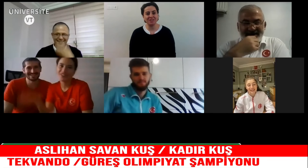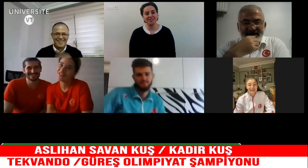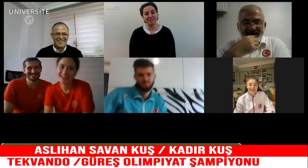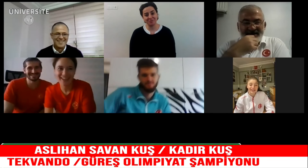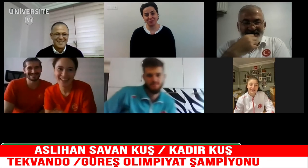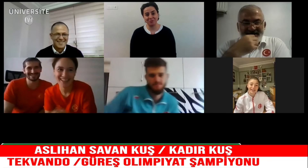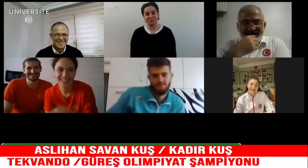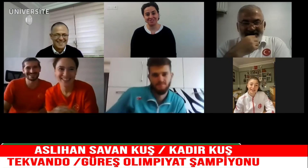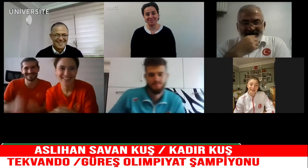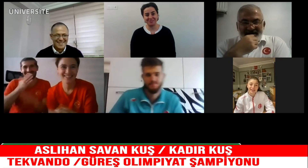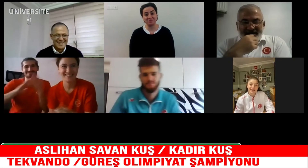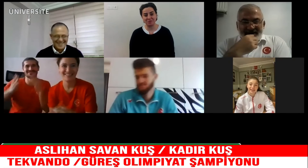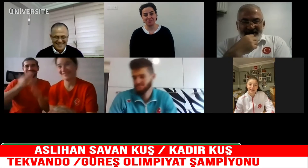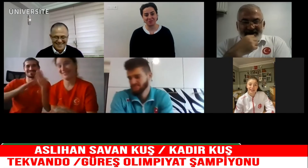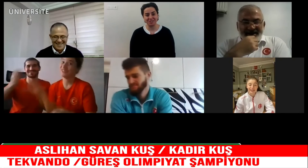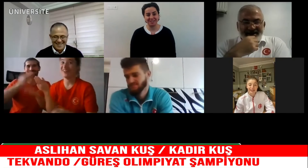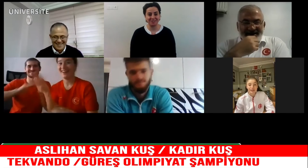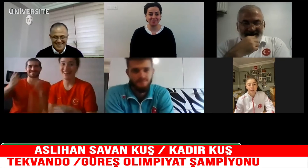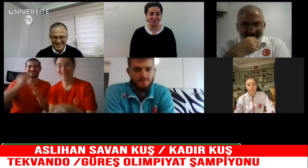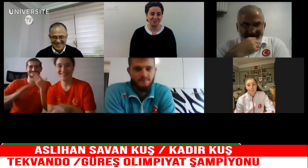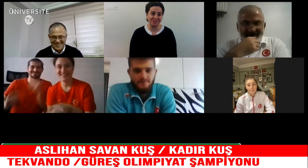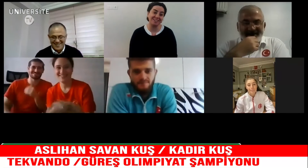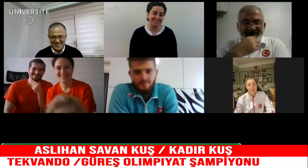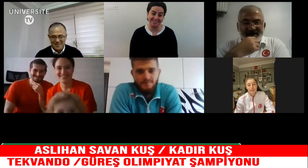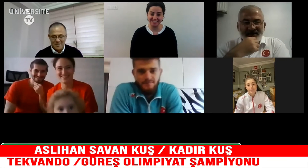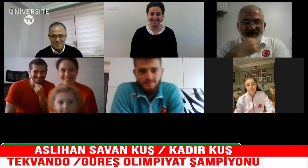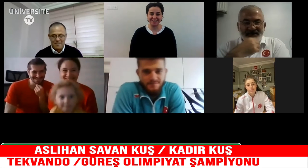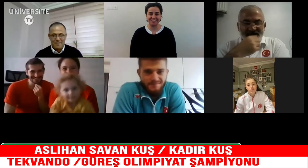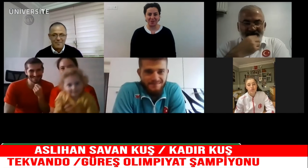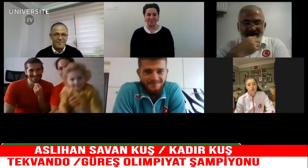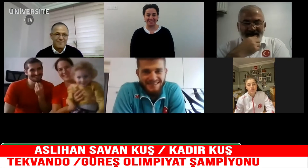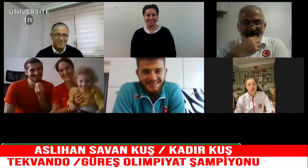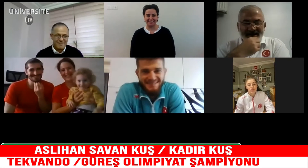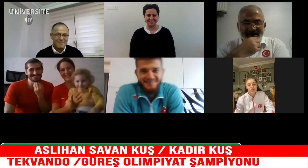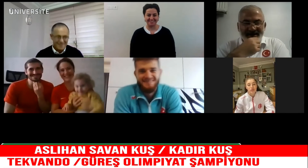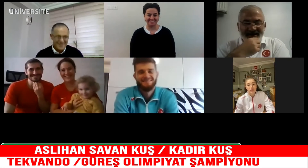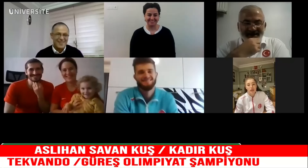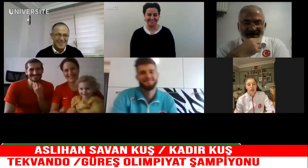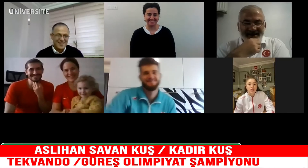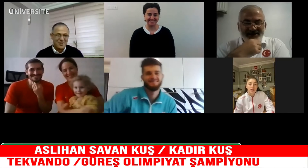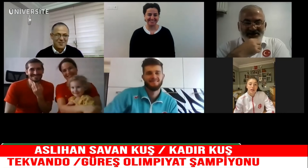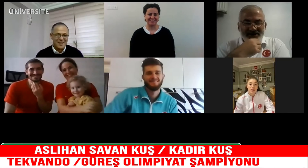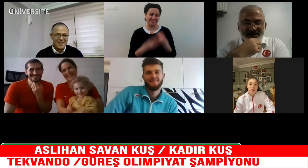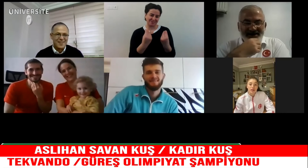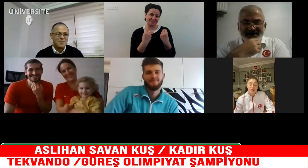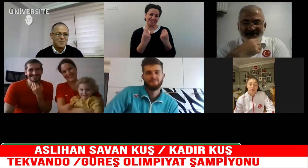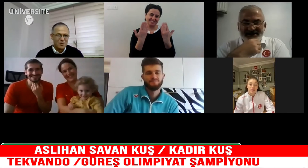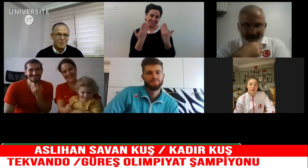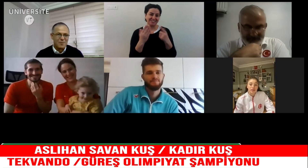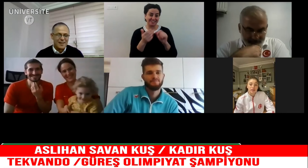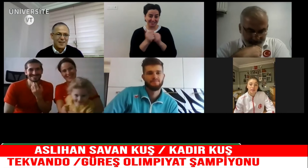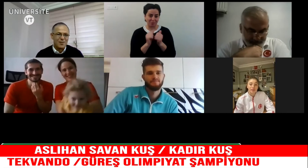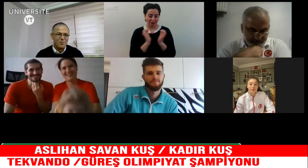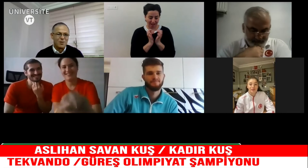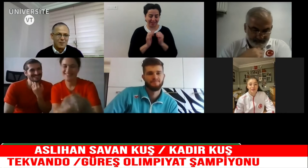İnşallah o da büyüyüp başarılı bir sporcu olacak. Hedefimiz onu karatede görmek. Çok güzel. Yani sporcu